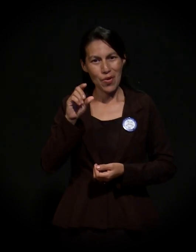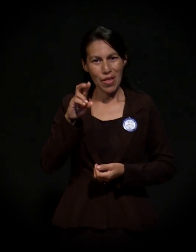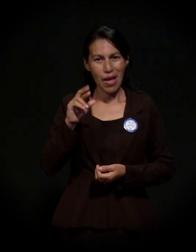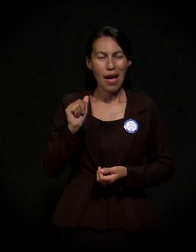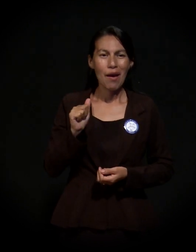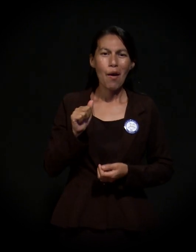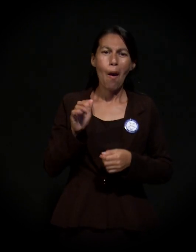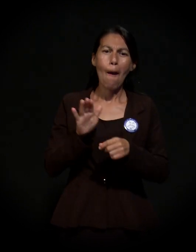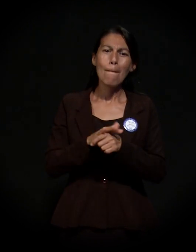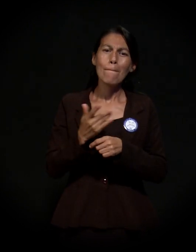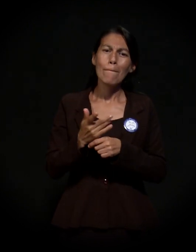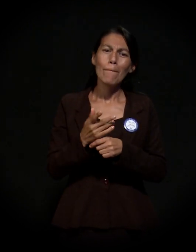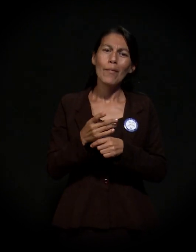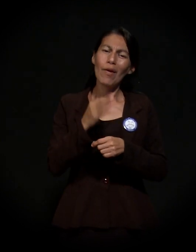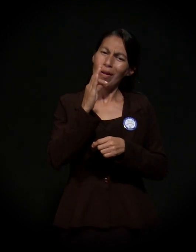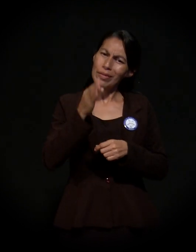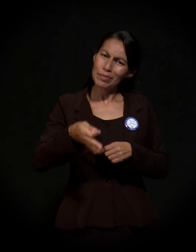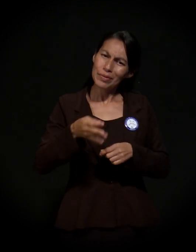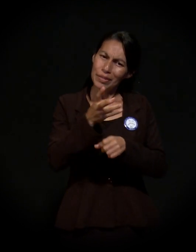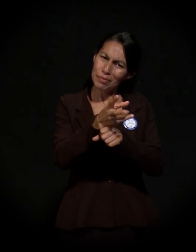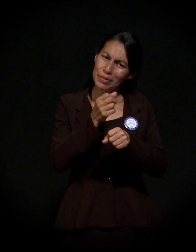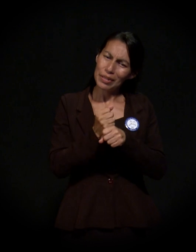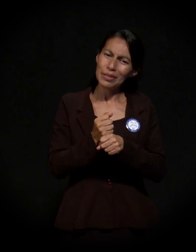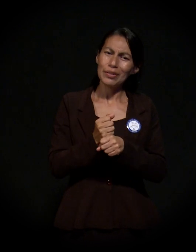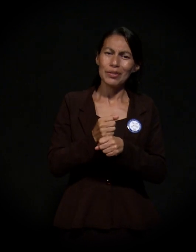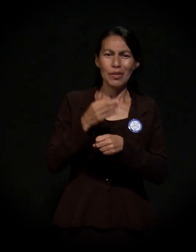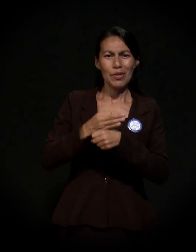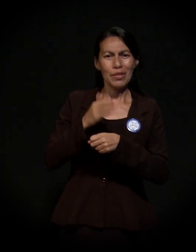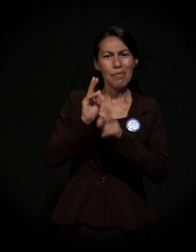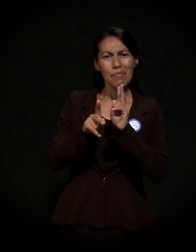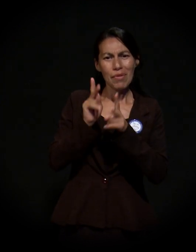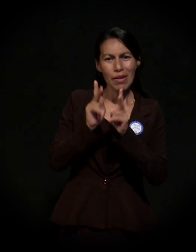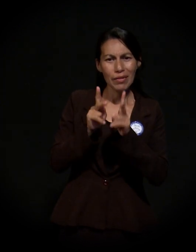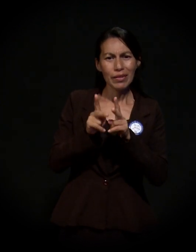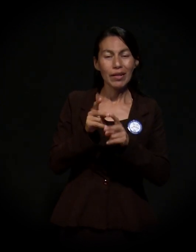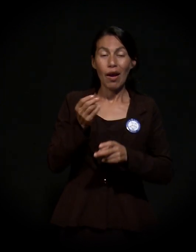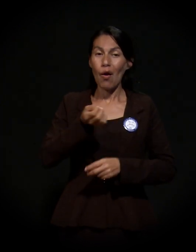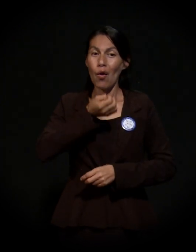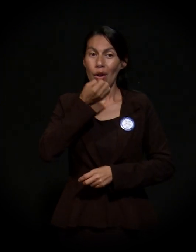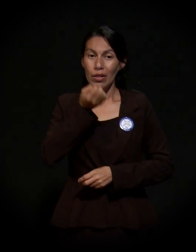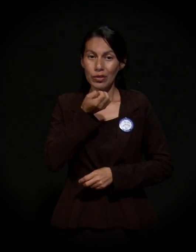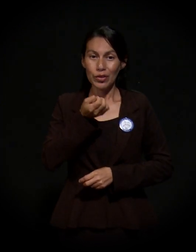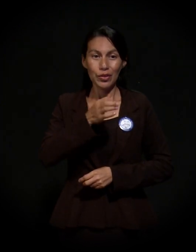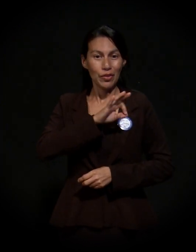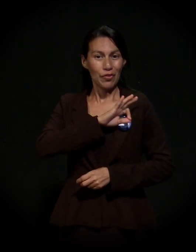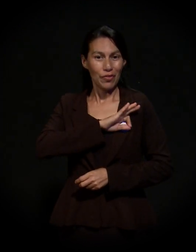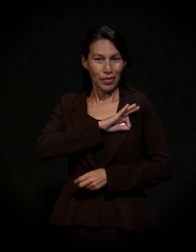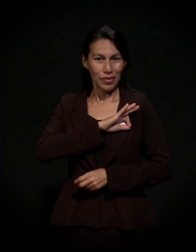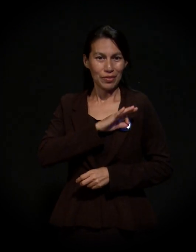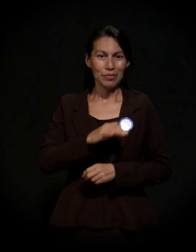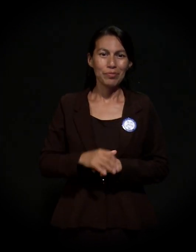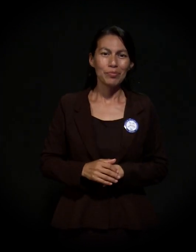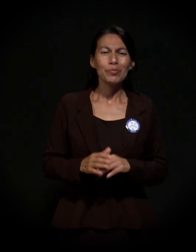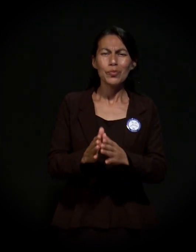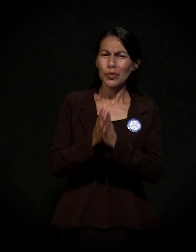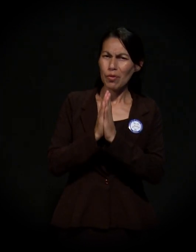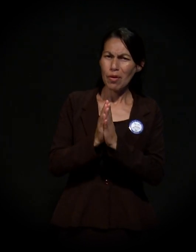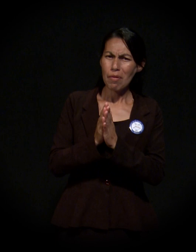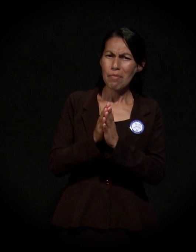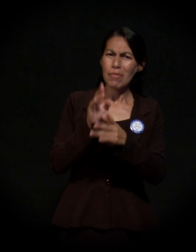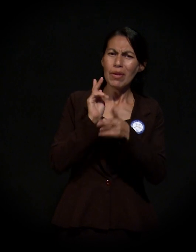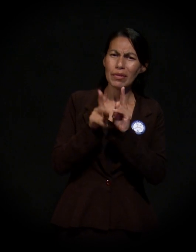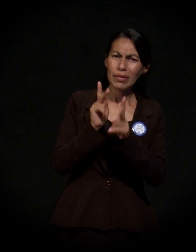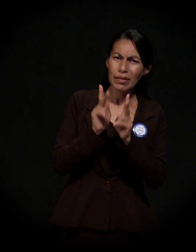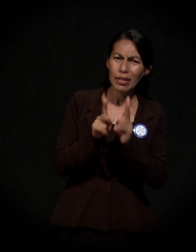esta plática acerca de la oración de fe. Cuéntanos algo acerca de ti para que